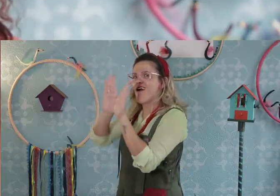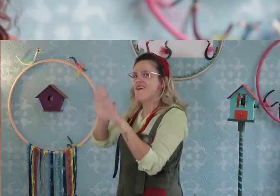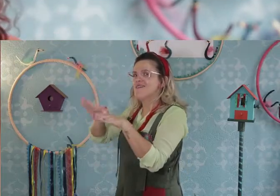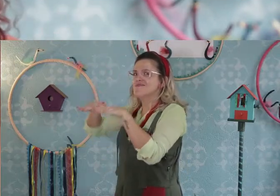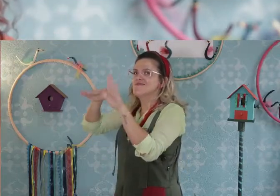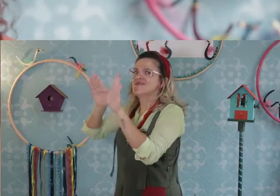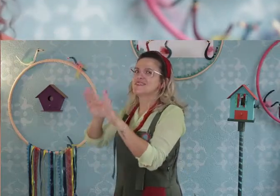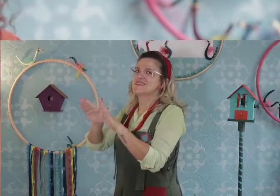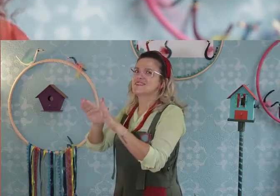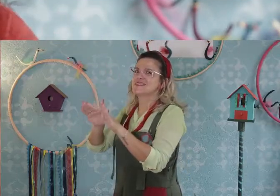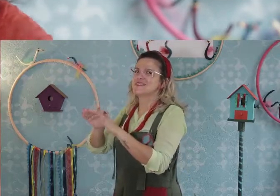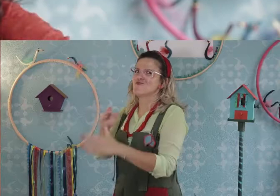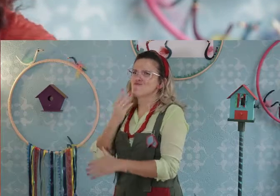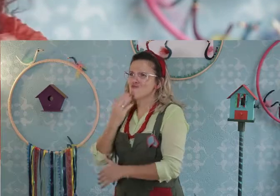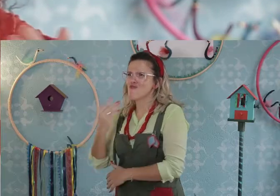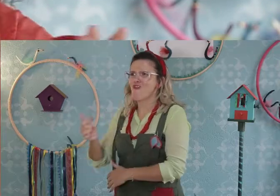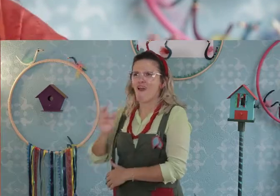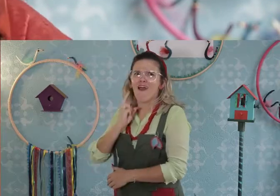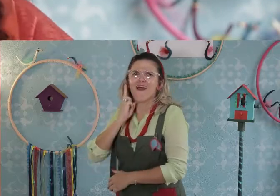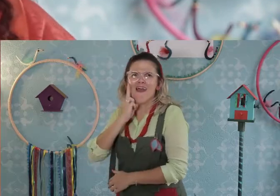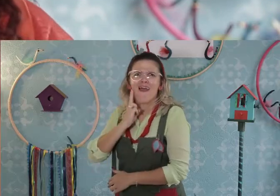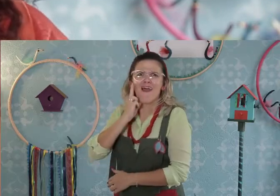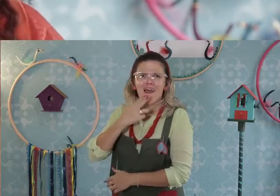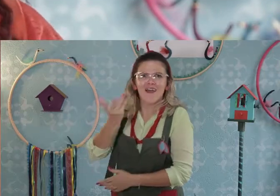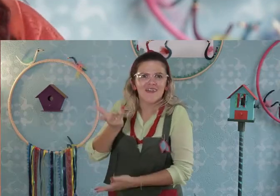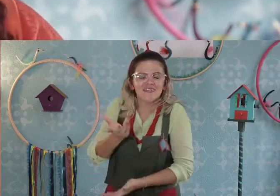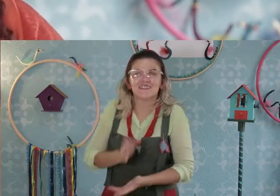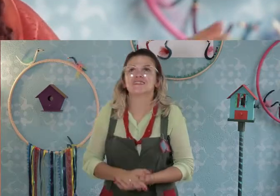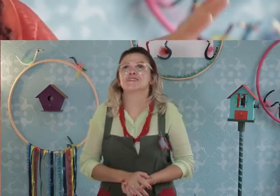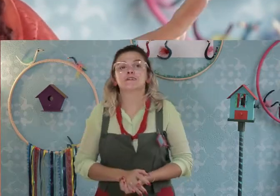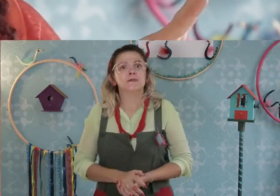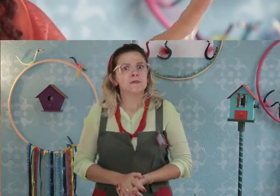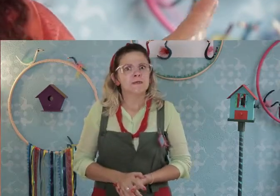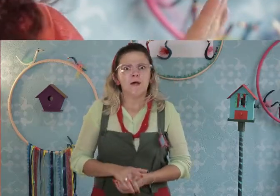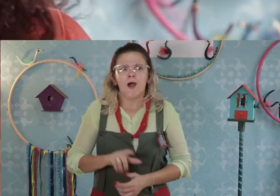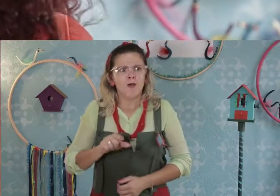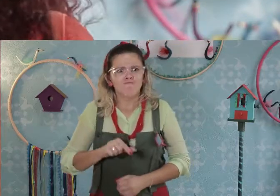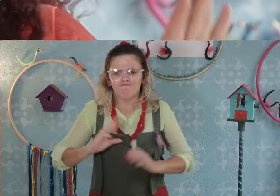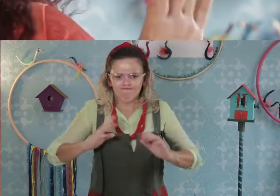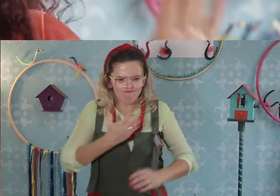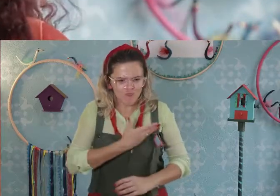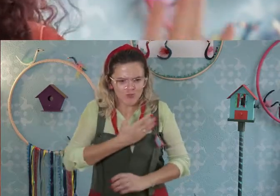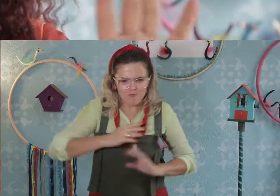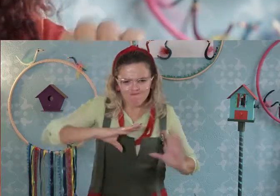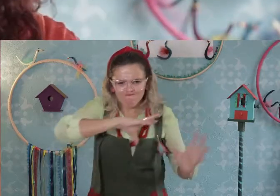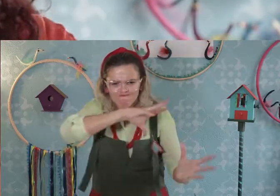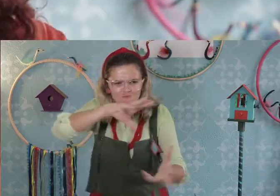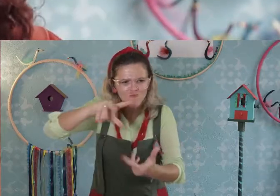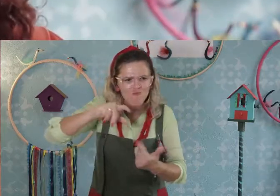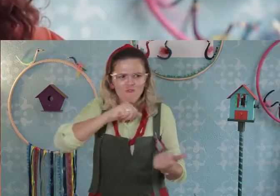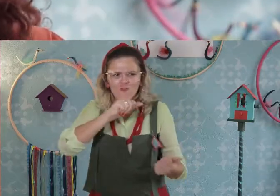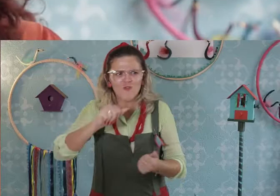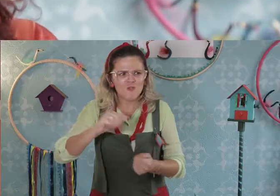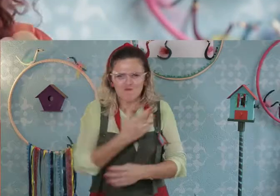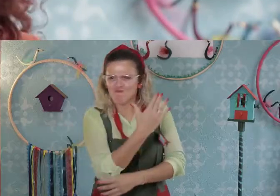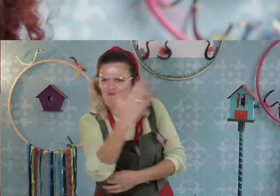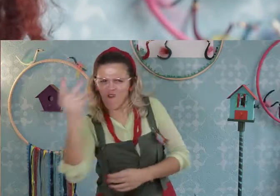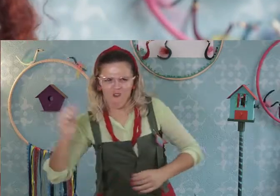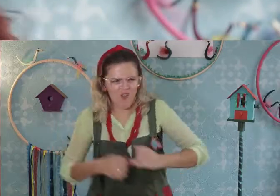ser cor-de-rosa. E os amigos da escola foram vestidos de toda a fauna e toda a flora que vocês podem